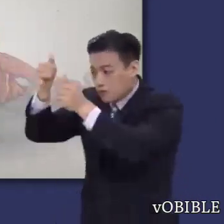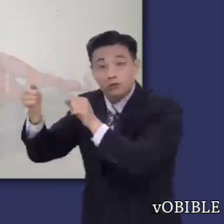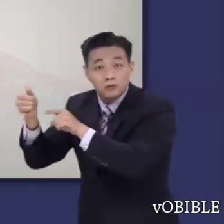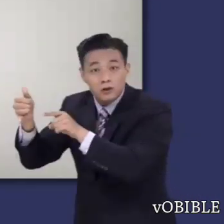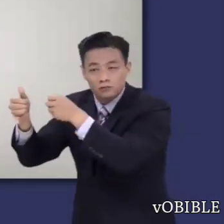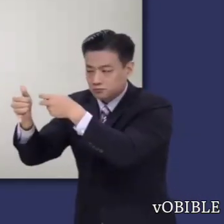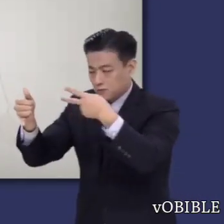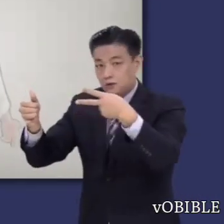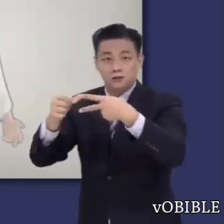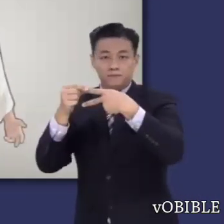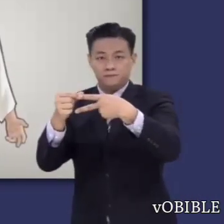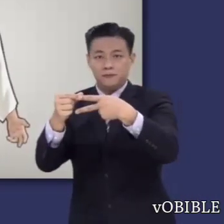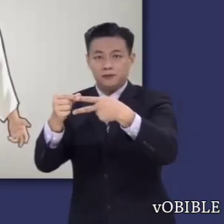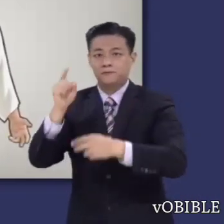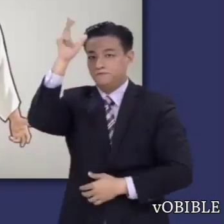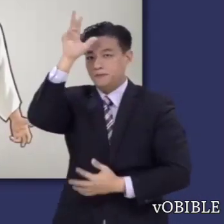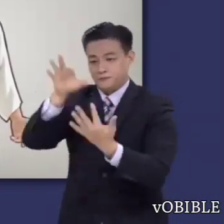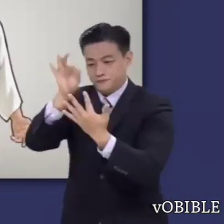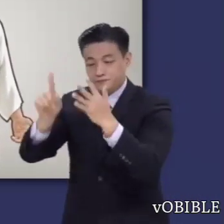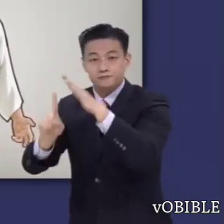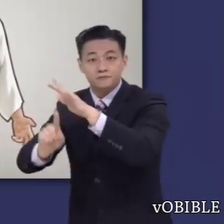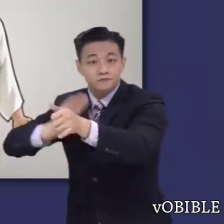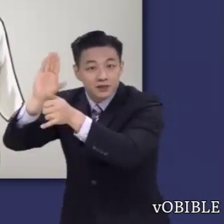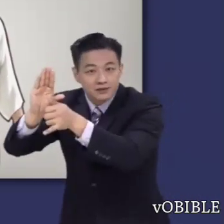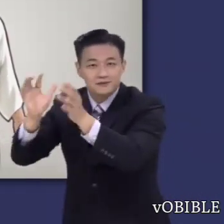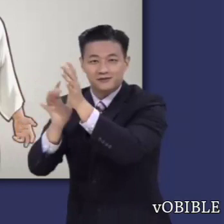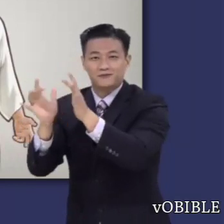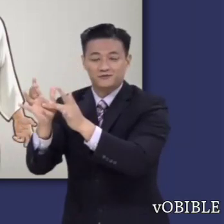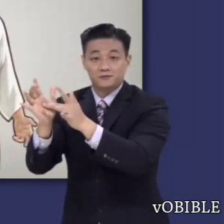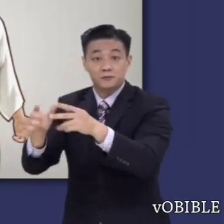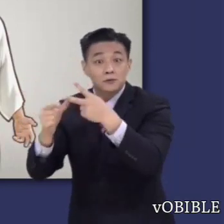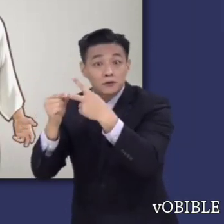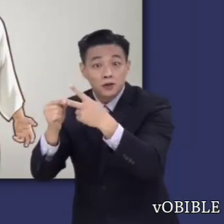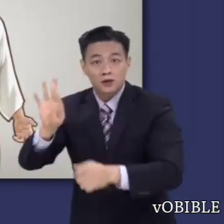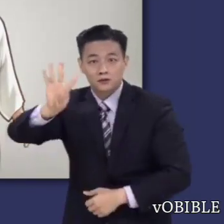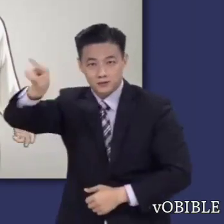女人的后代的首要成员是弥赛亚君王耶稣基督，